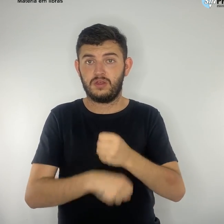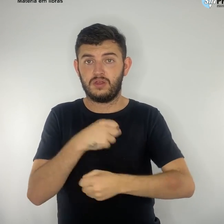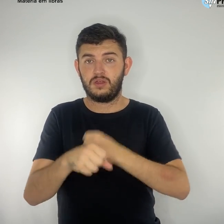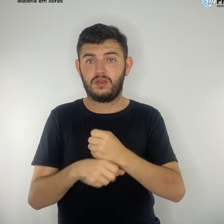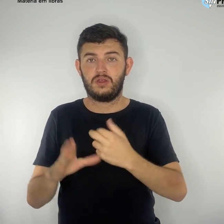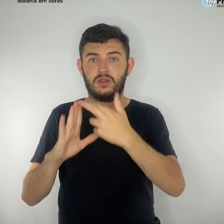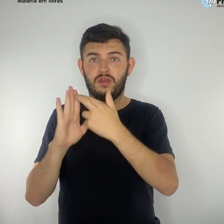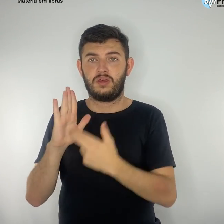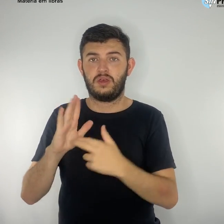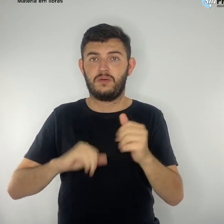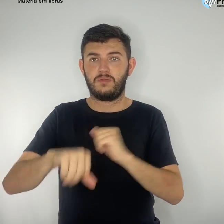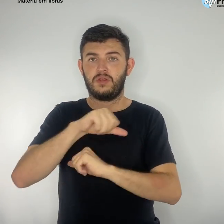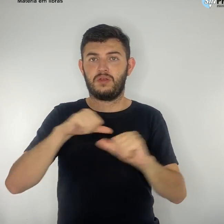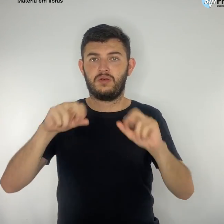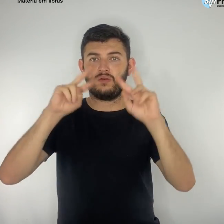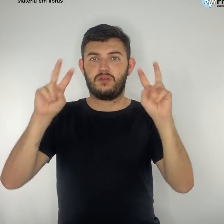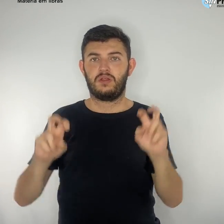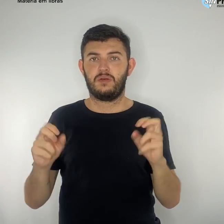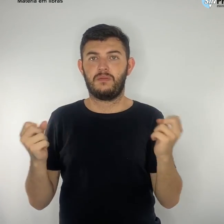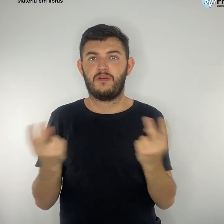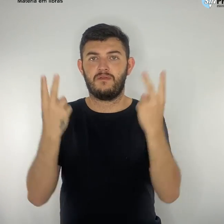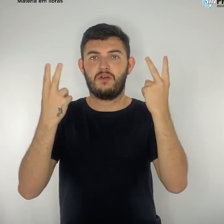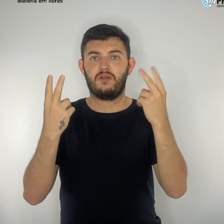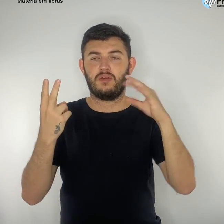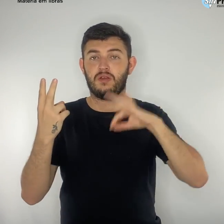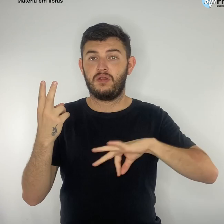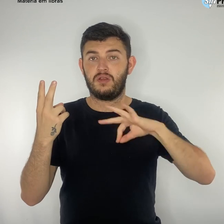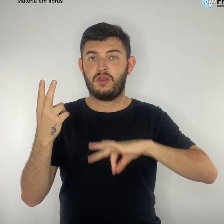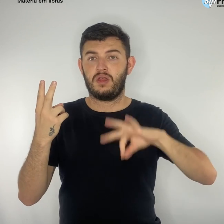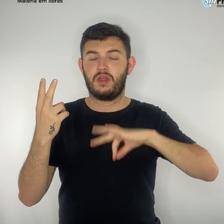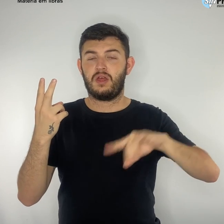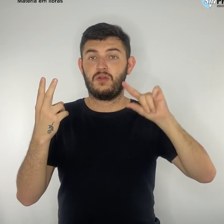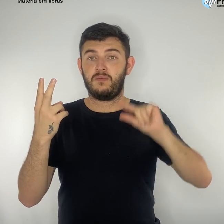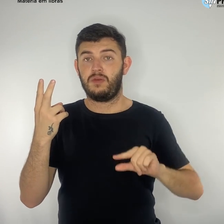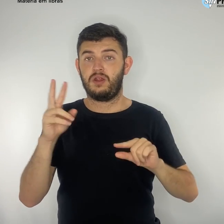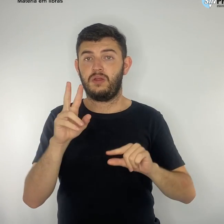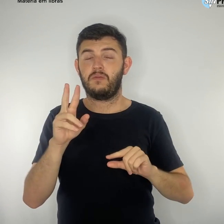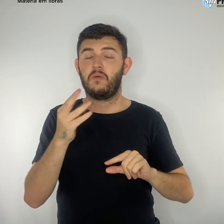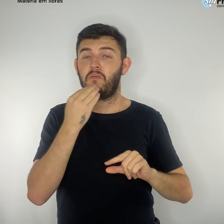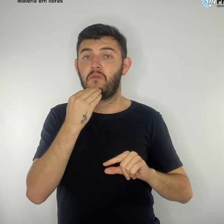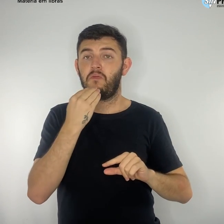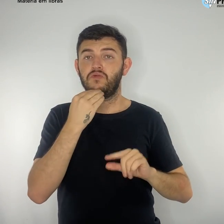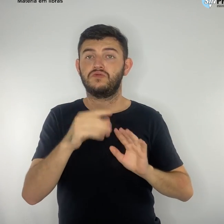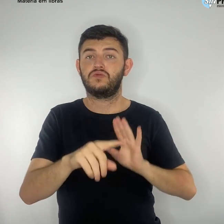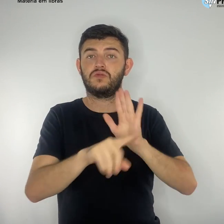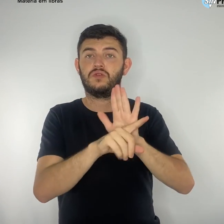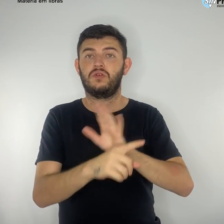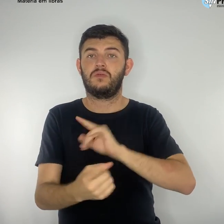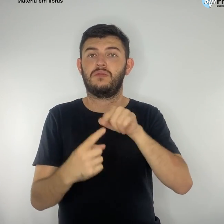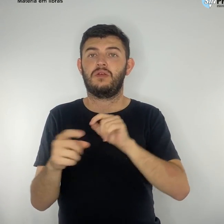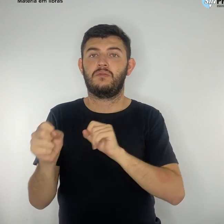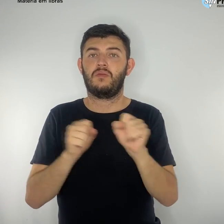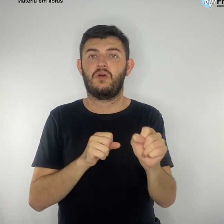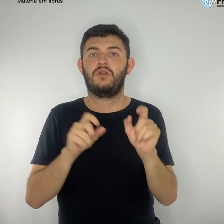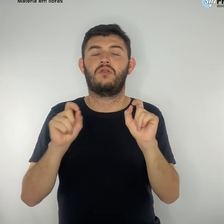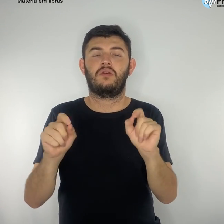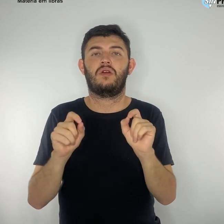de valorização do salário mínimo poderia ter contribuído para conter o aumento da miséria no